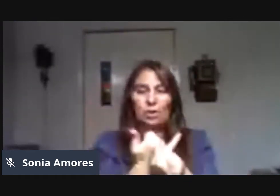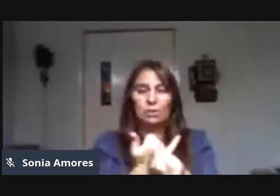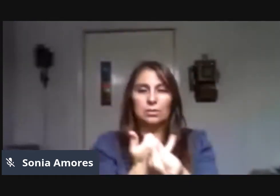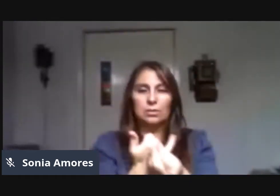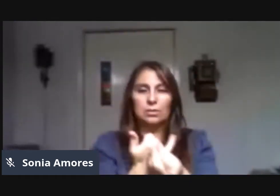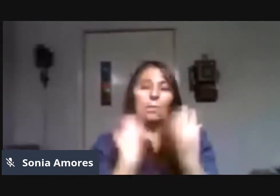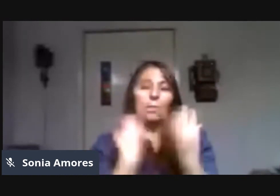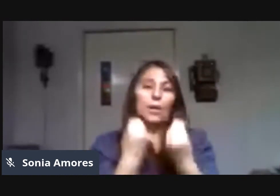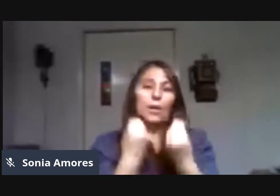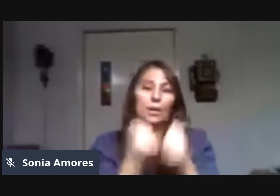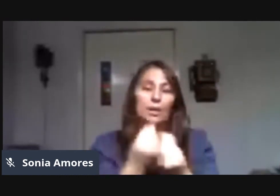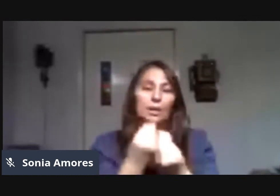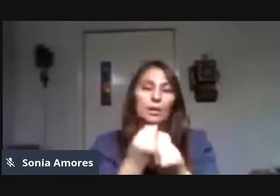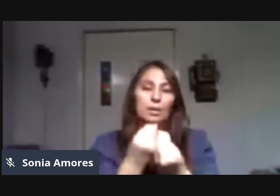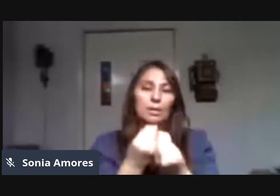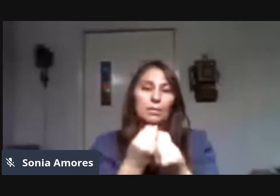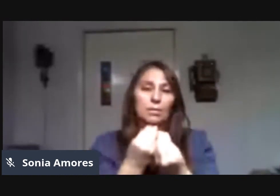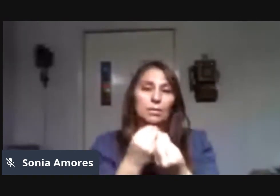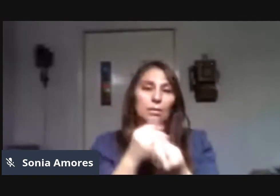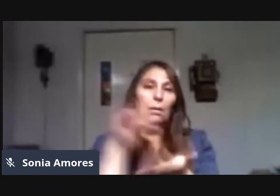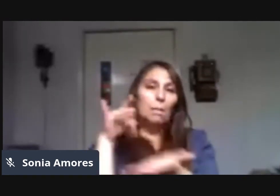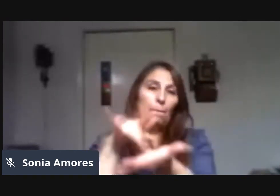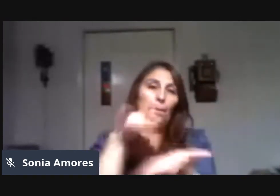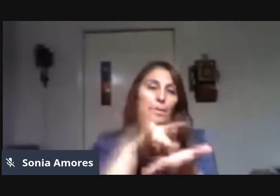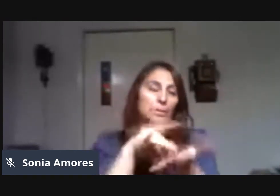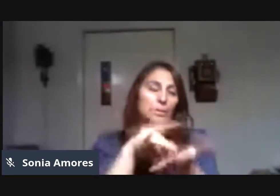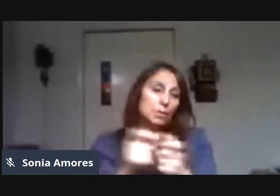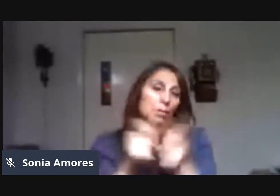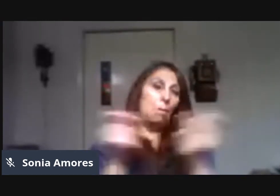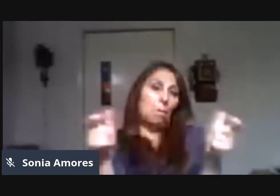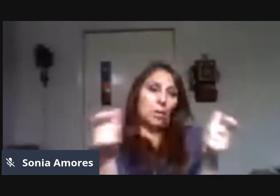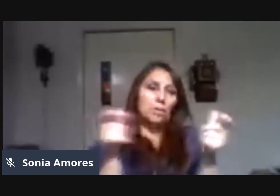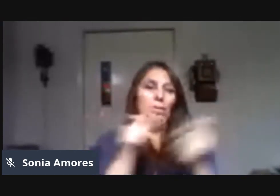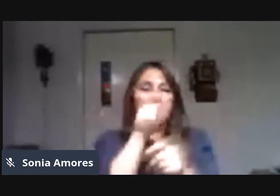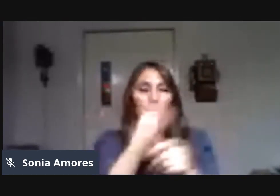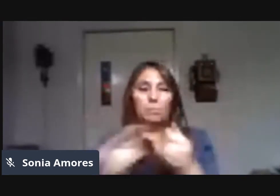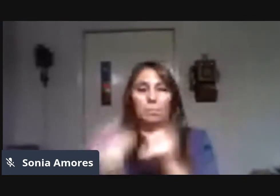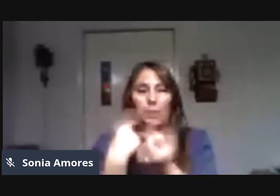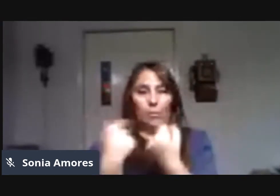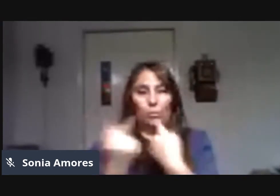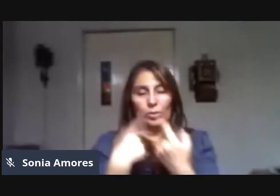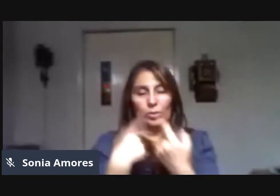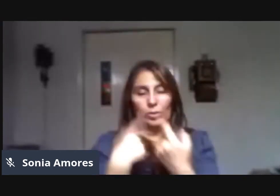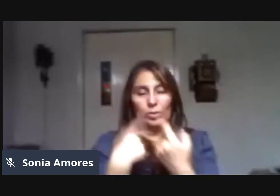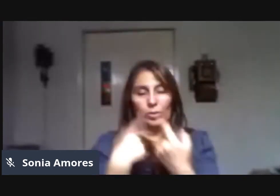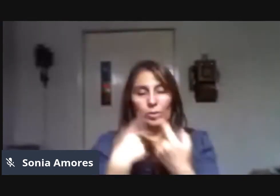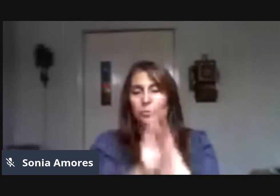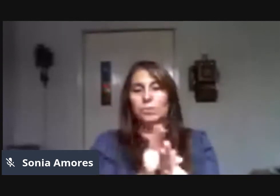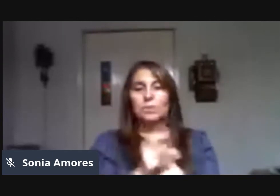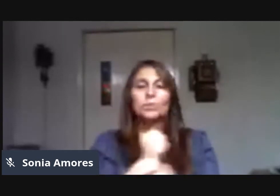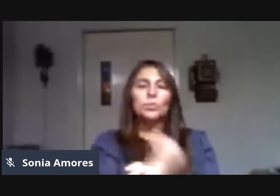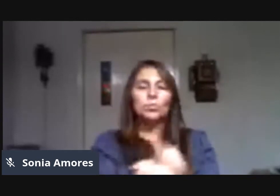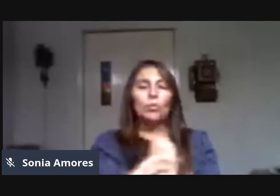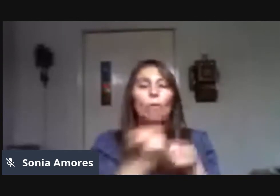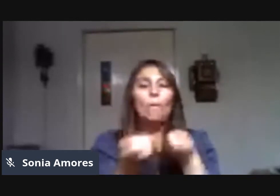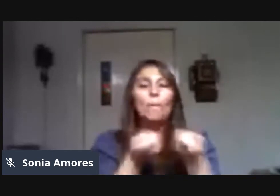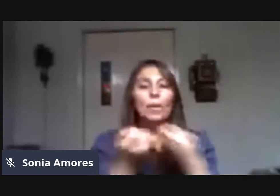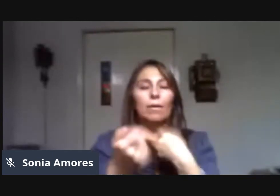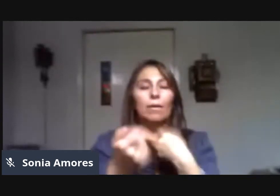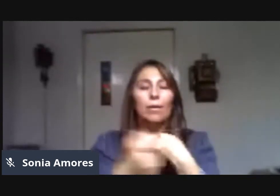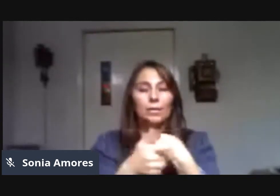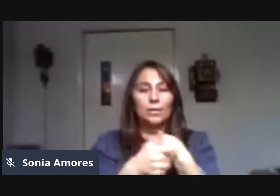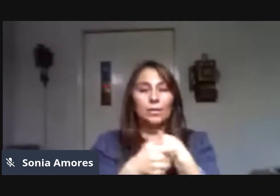pues participación a todos y que no se nos vayan a quedar por fuera ninguno. Entonces, les recomiendo mucho el manejo del tiempo en